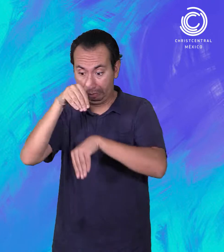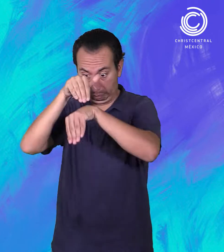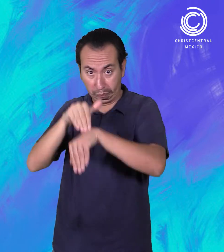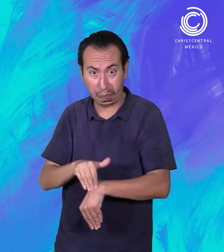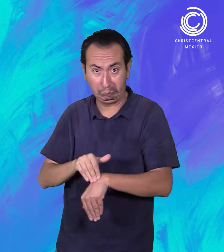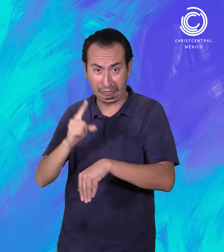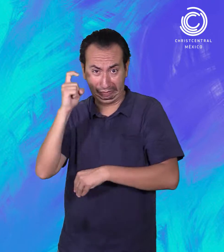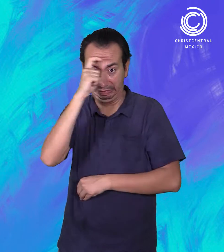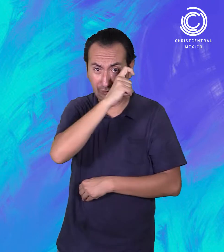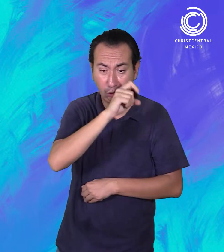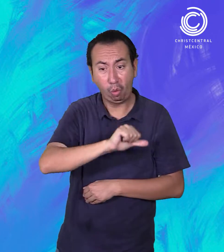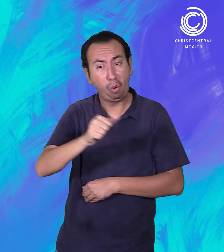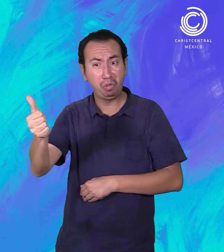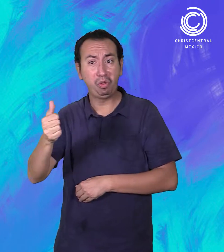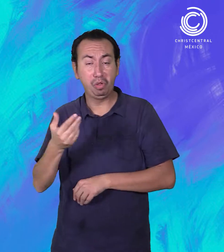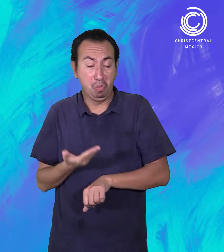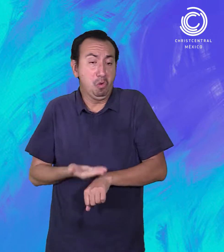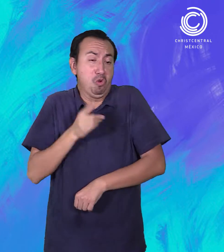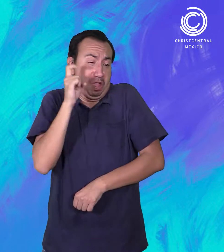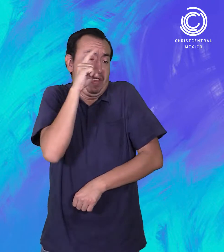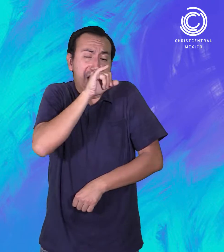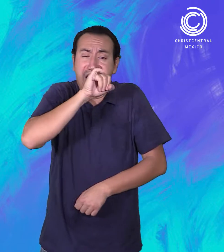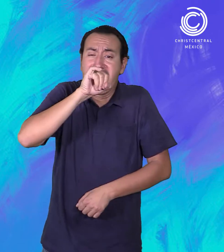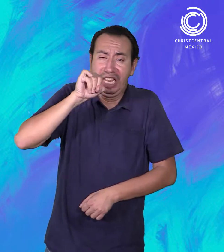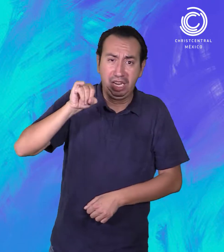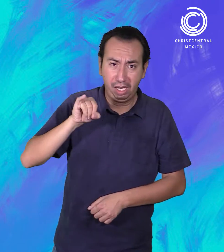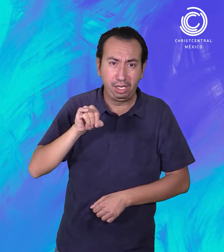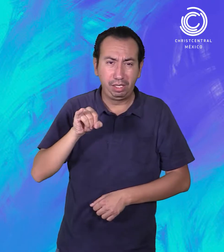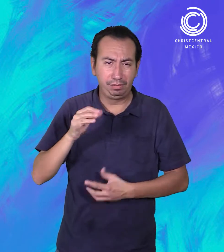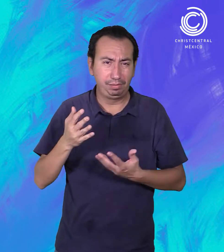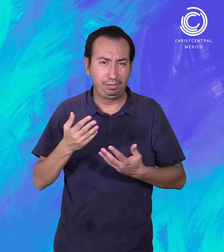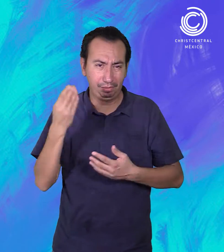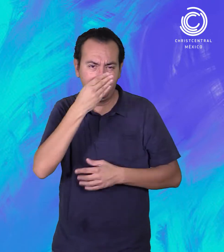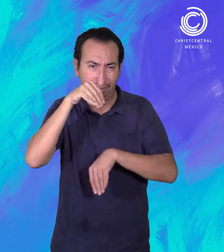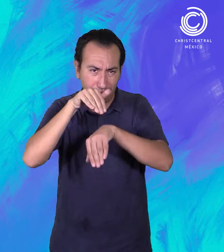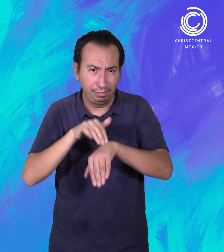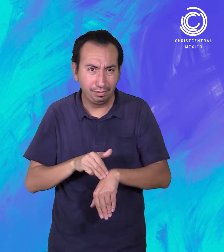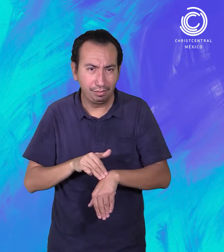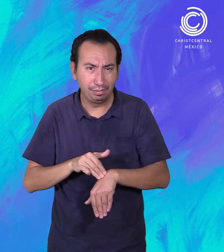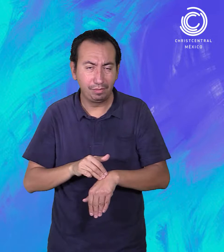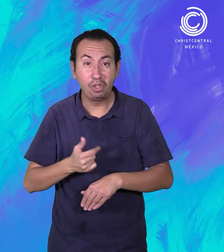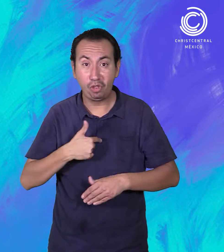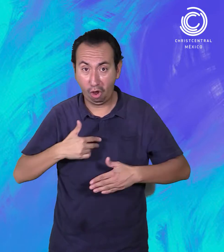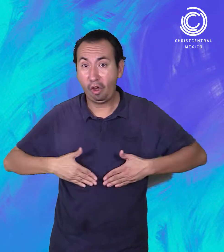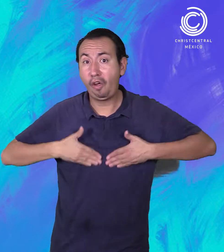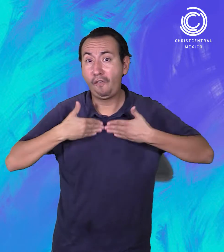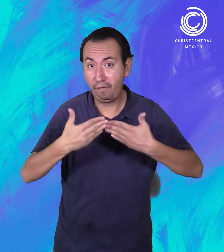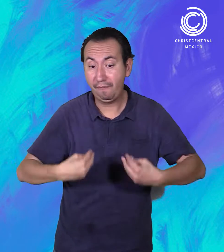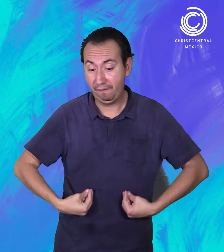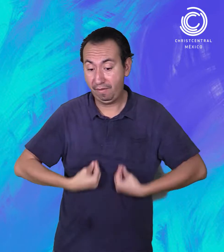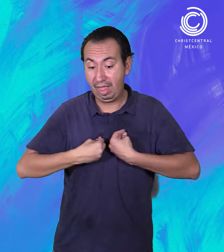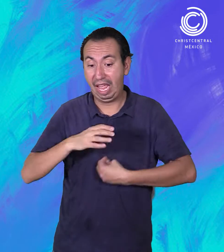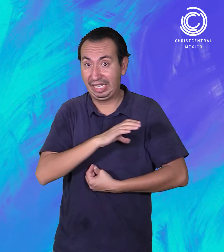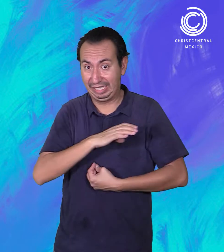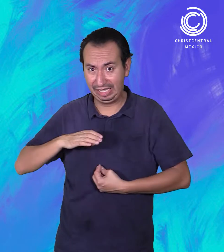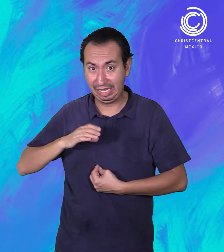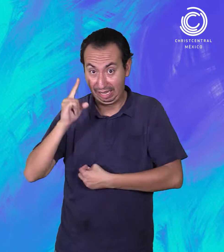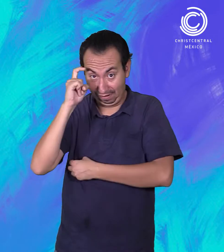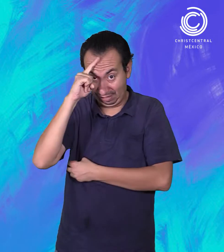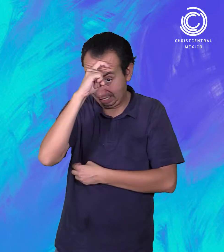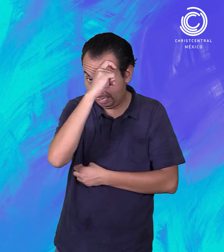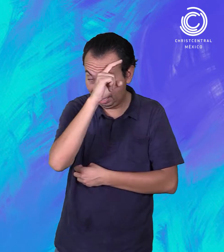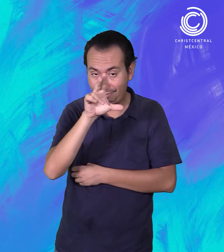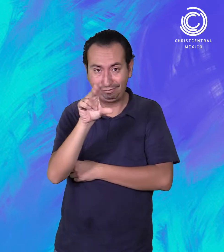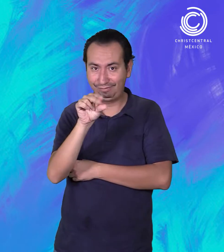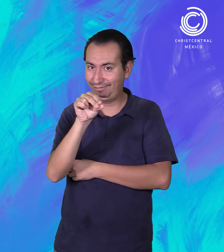es muy difícil. Y yo estoy aquí para decirles hoy otra vez que la vida cristiana, vivir la vida cristiana no es